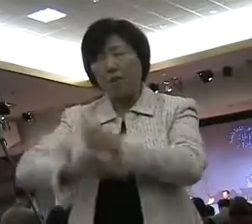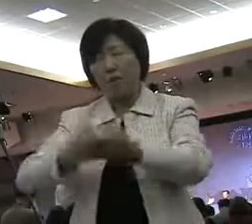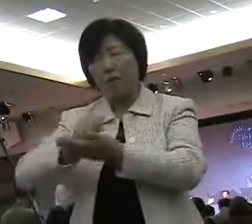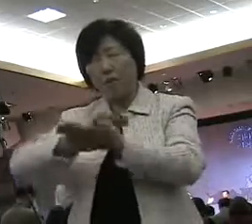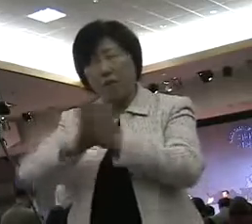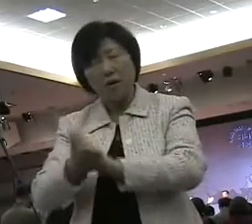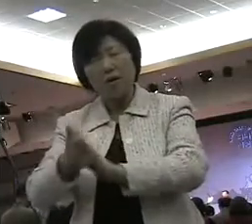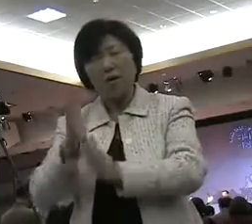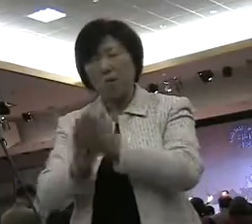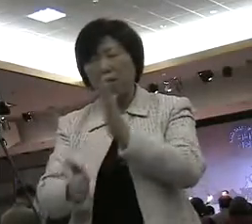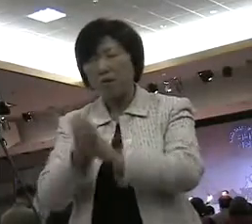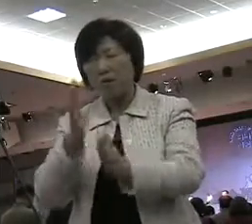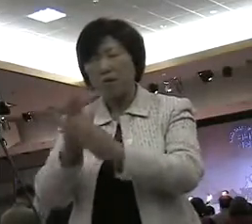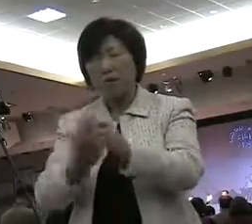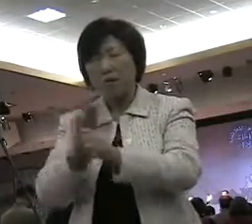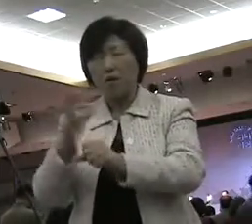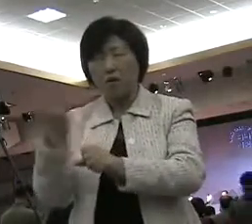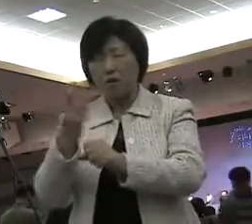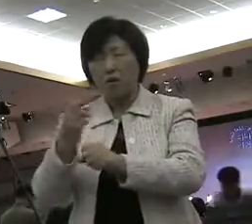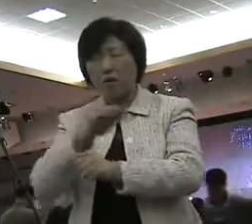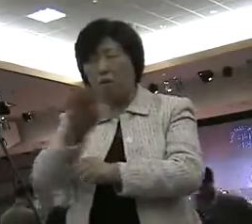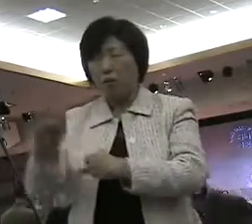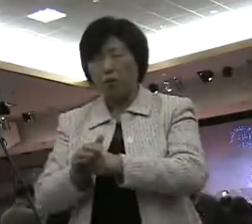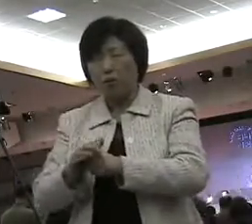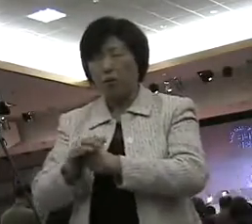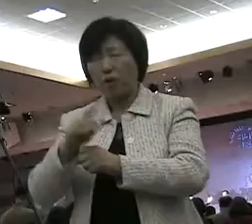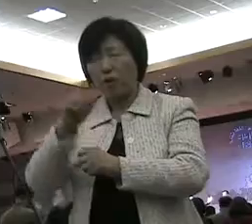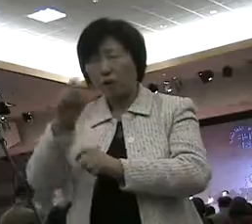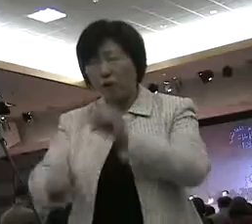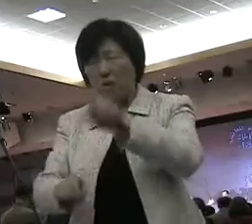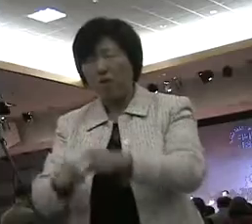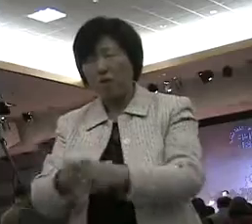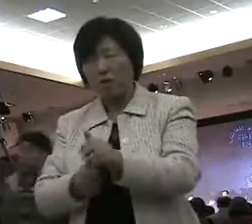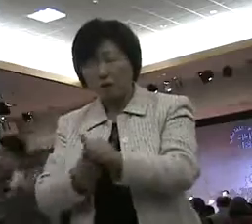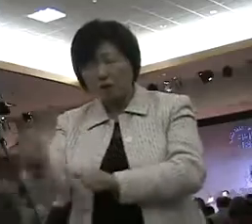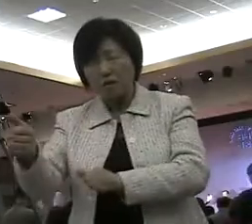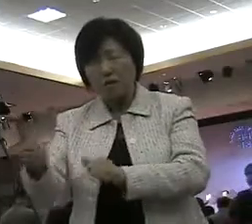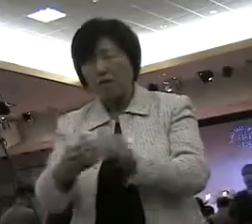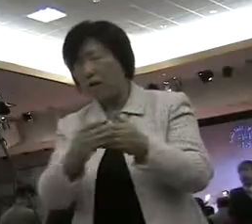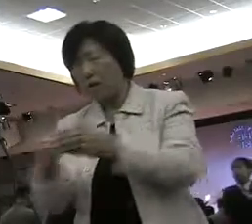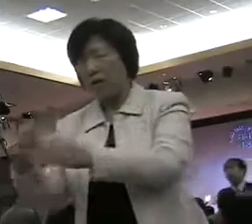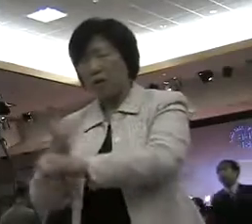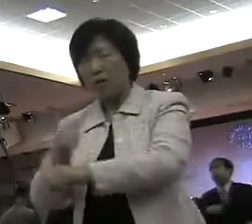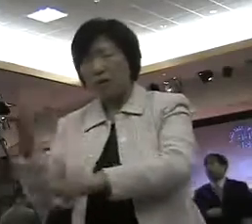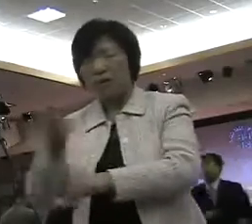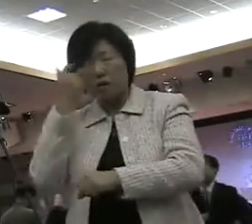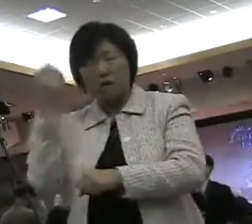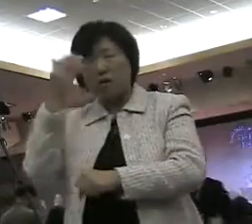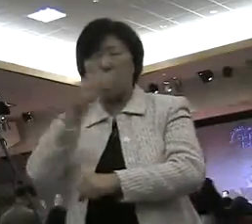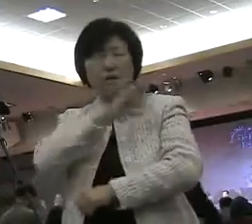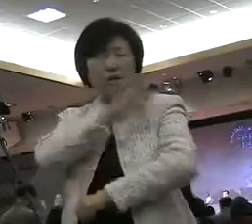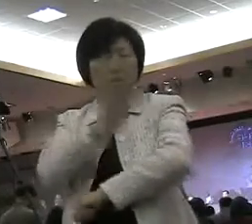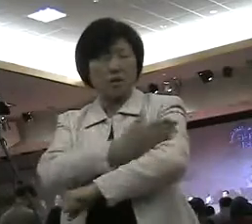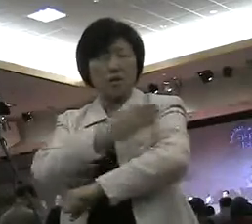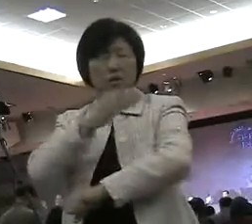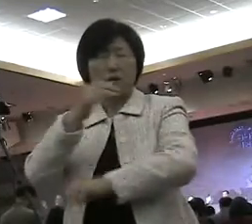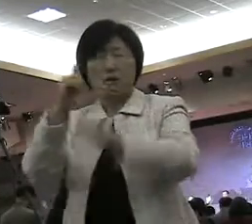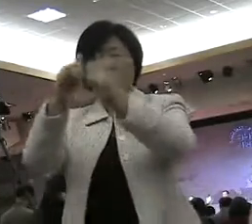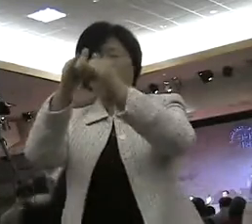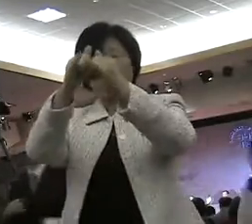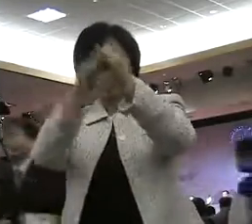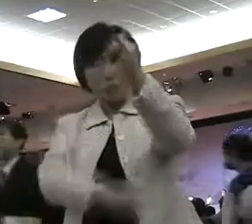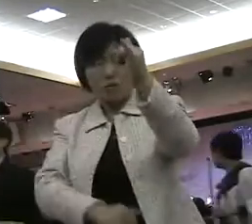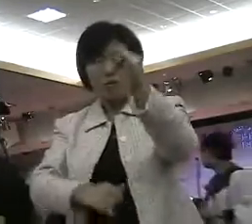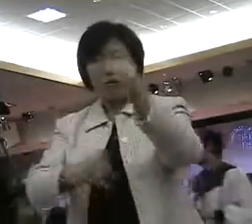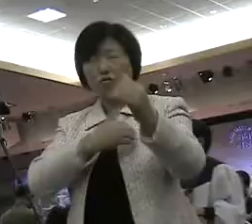사랑하심과 우리의 걸음을 기억하고 승리로 인도하시는 성령 하나님의 능력, 역사,